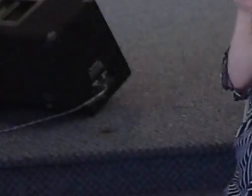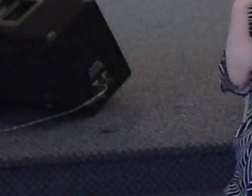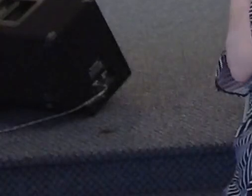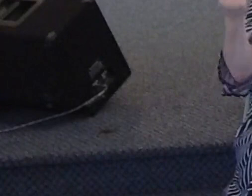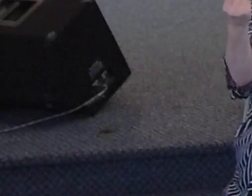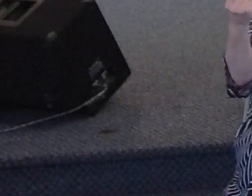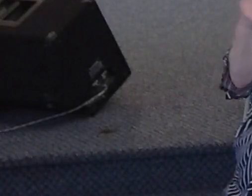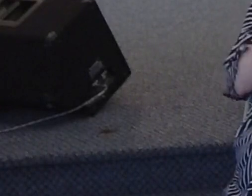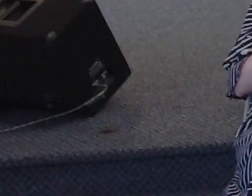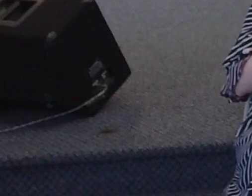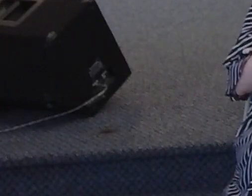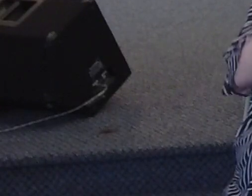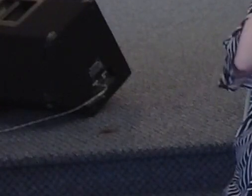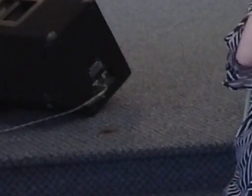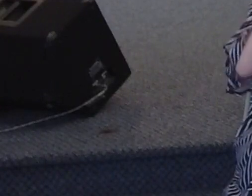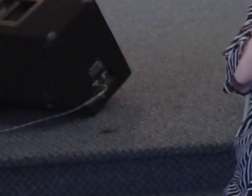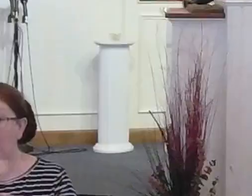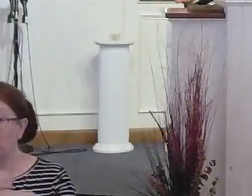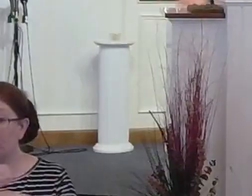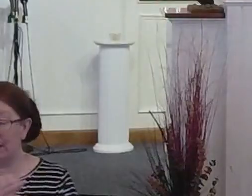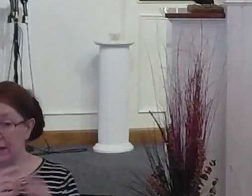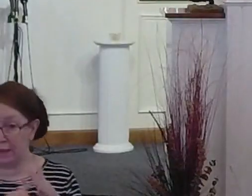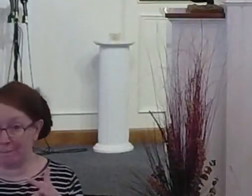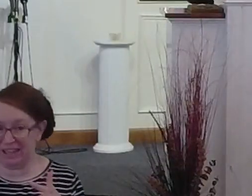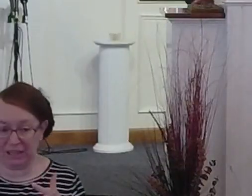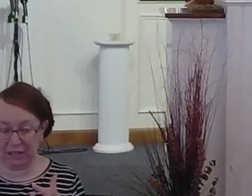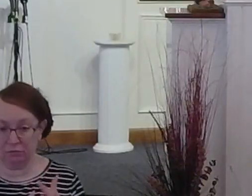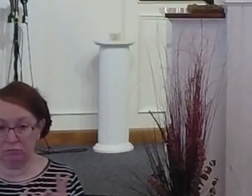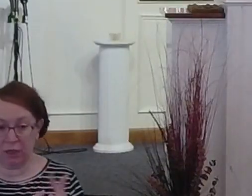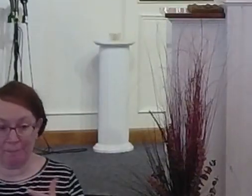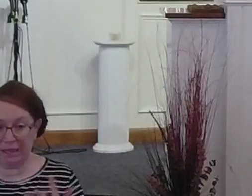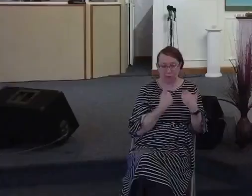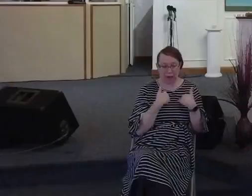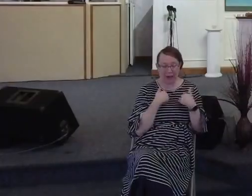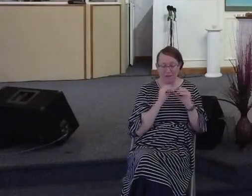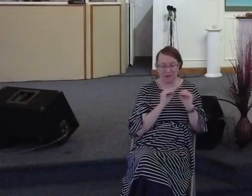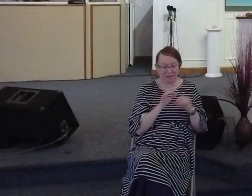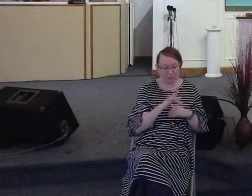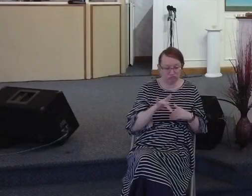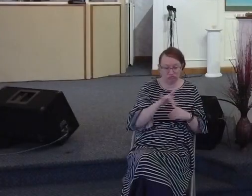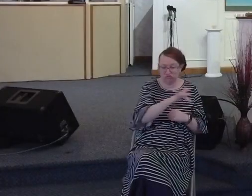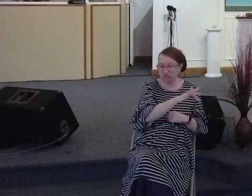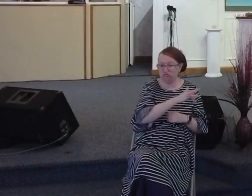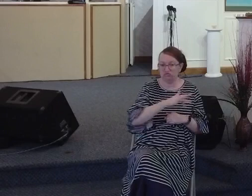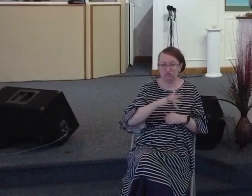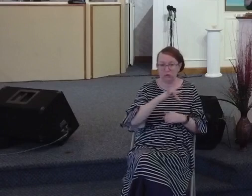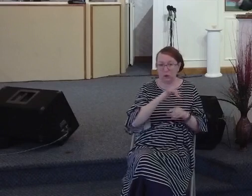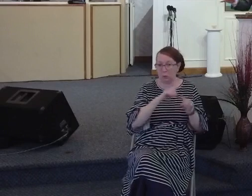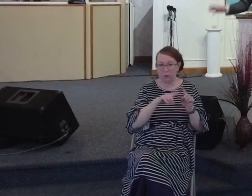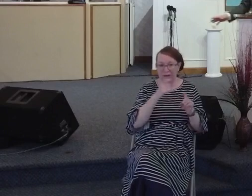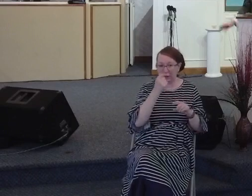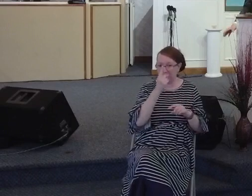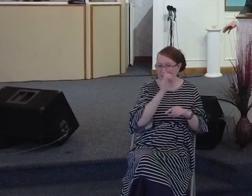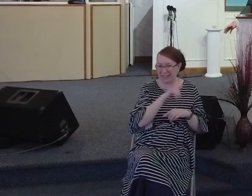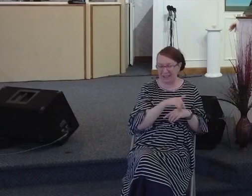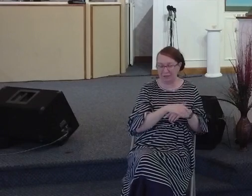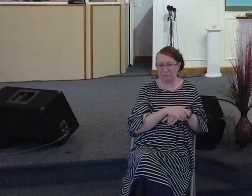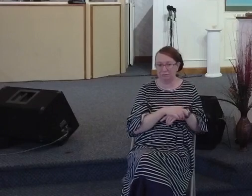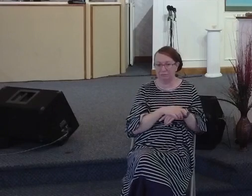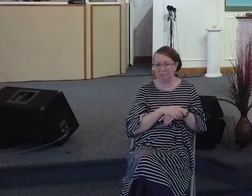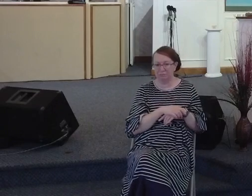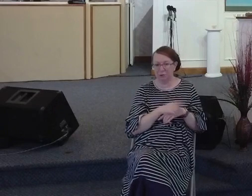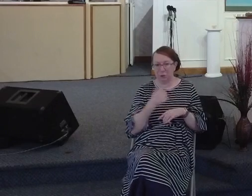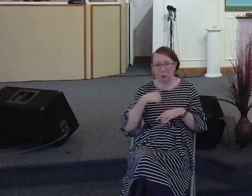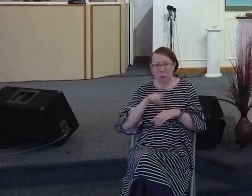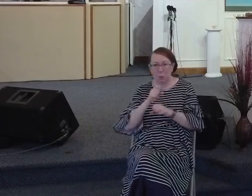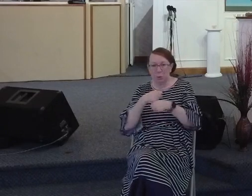Todo esto ha estado en la mente de Dios. Dios creó el principio de la nada. Porque